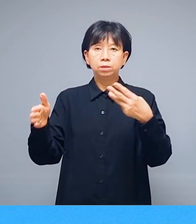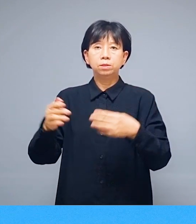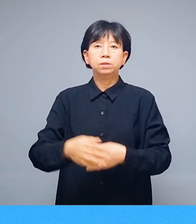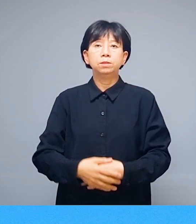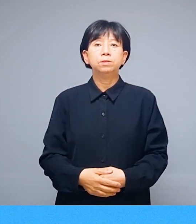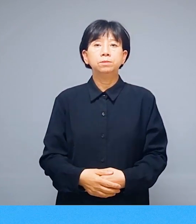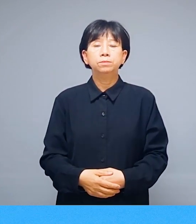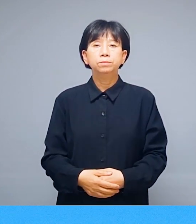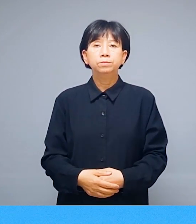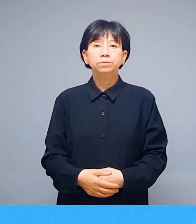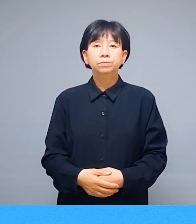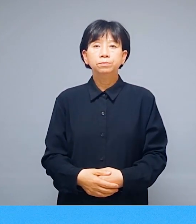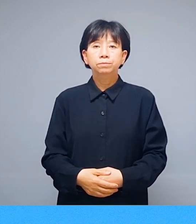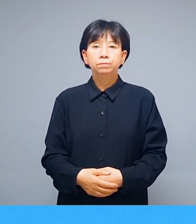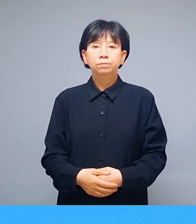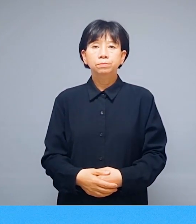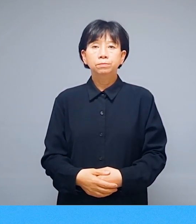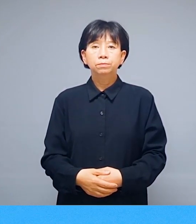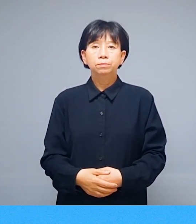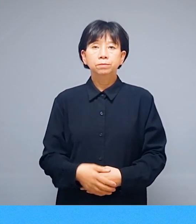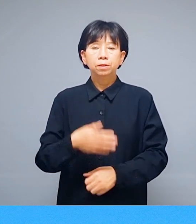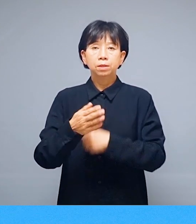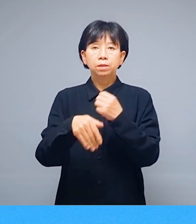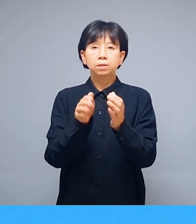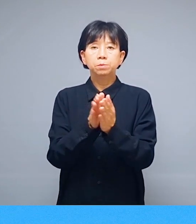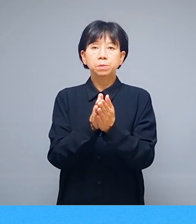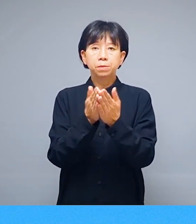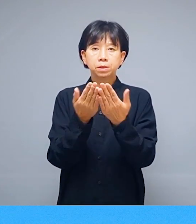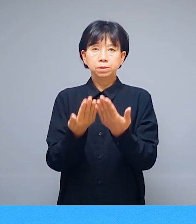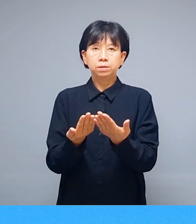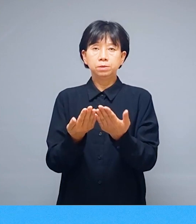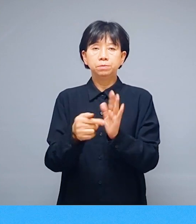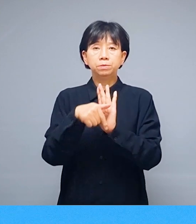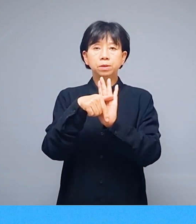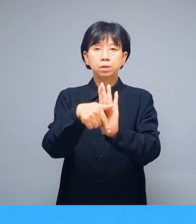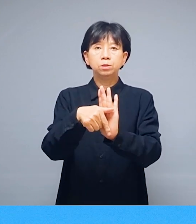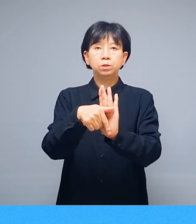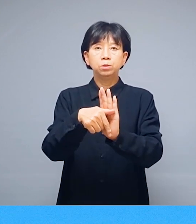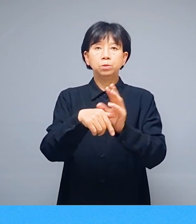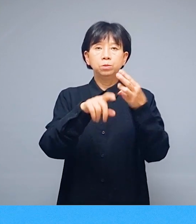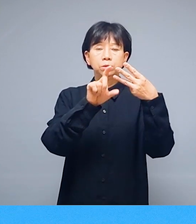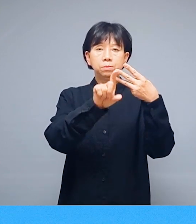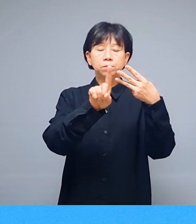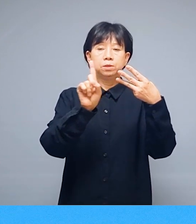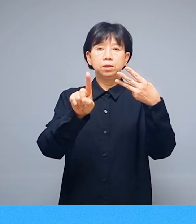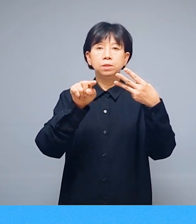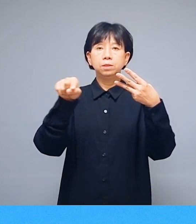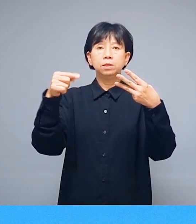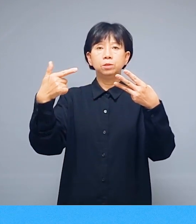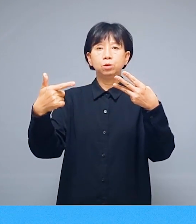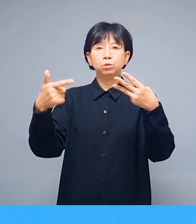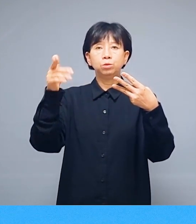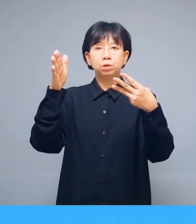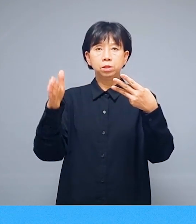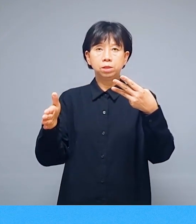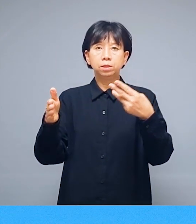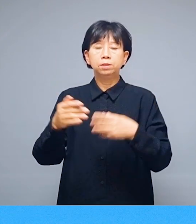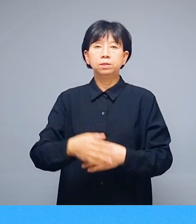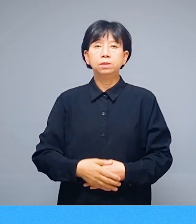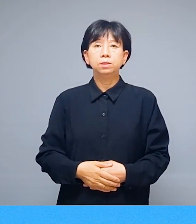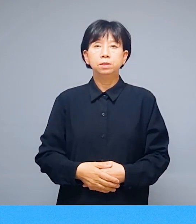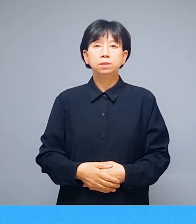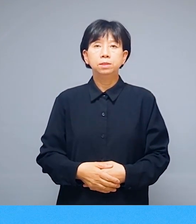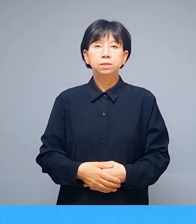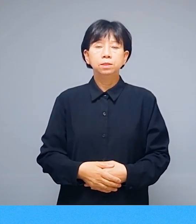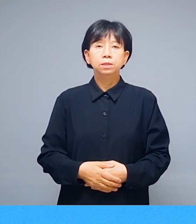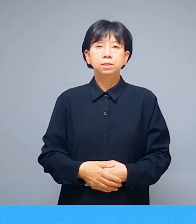6절 말씀입니다. 하나님의 말씀 요한계시록 3장 1절에서 6절 말씀입니다.